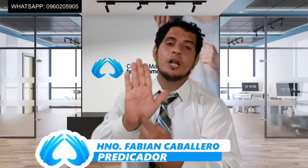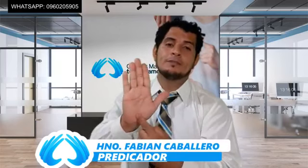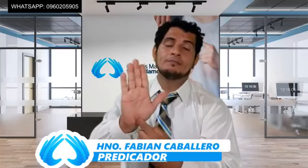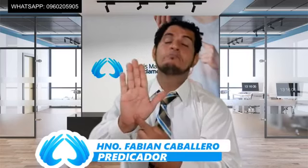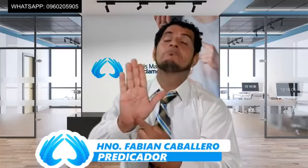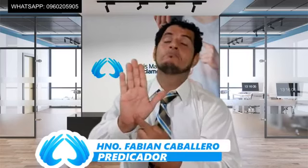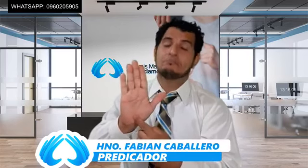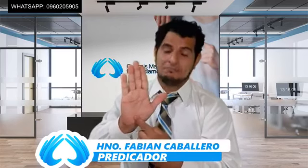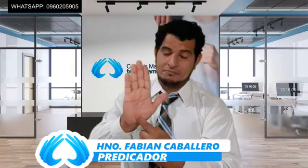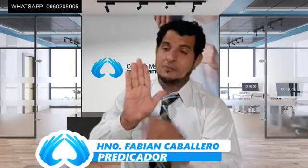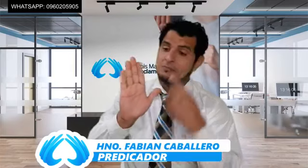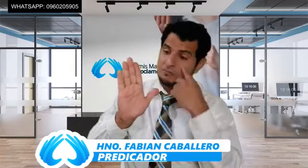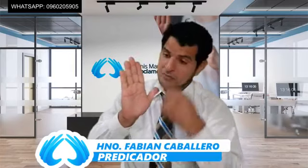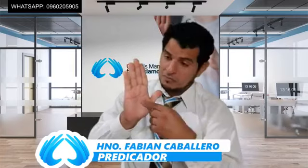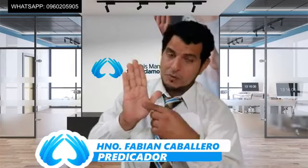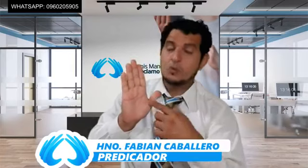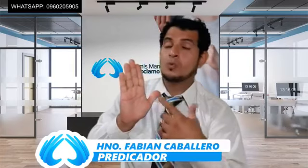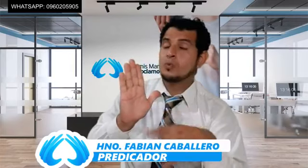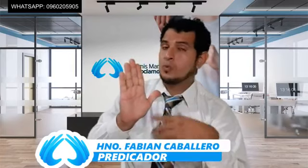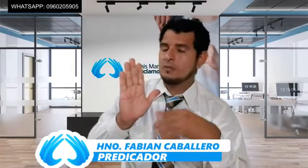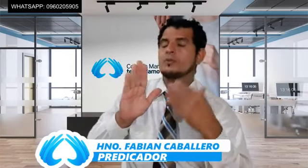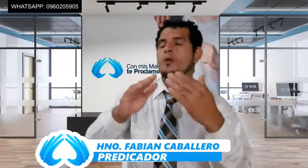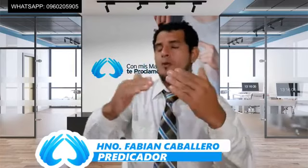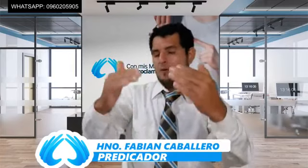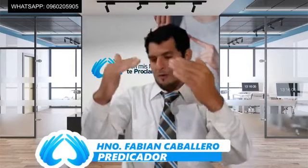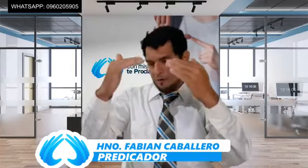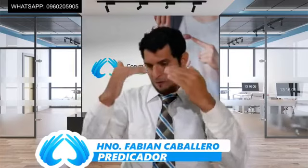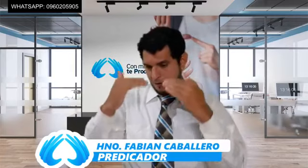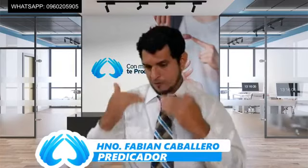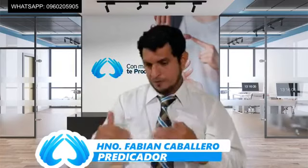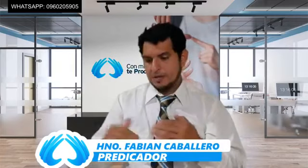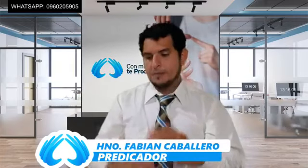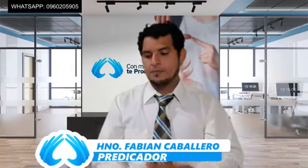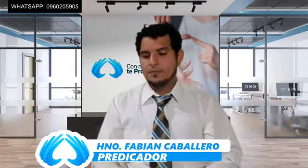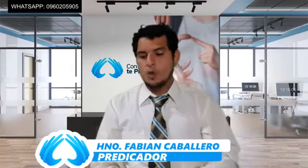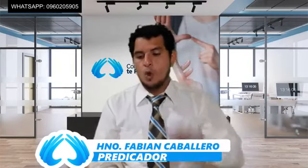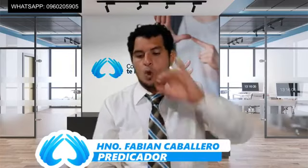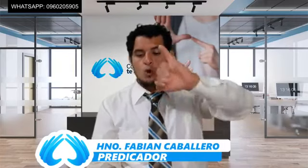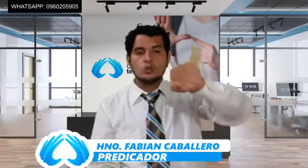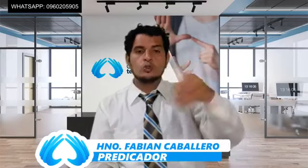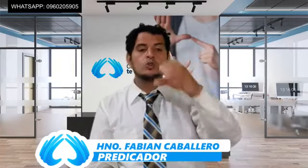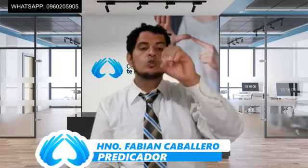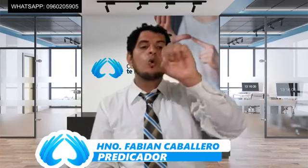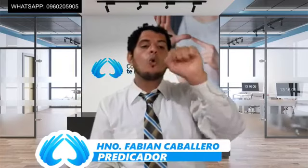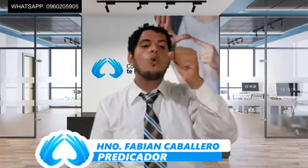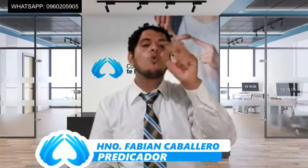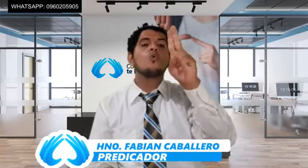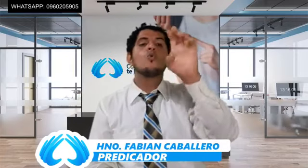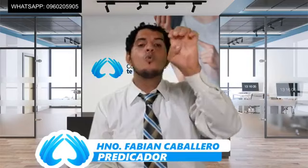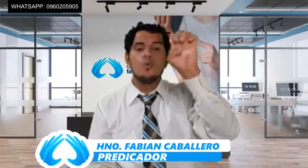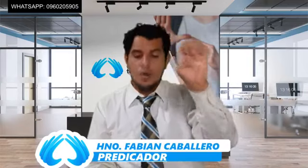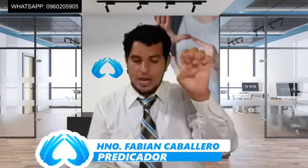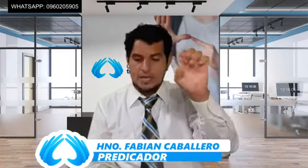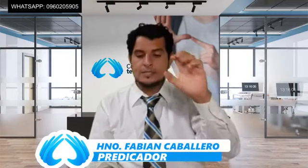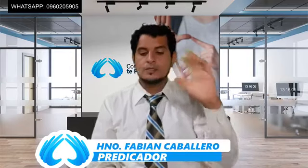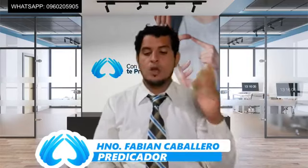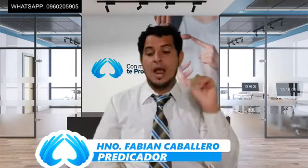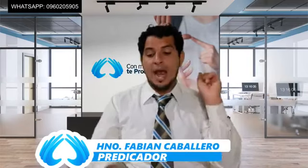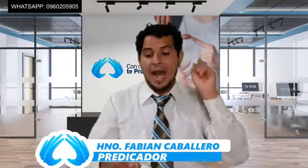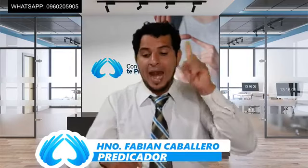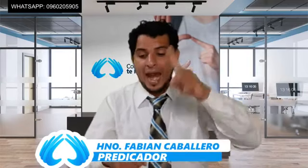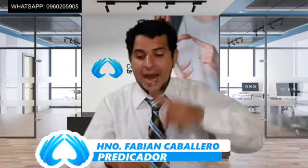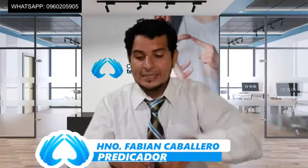Deuteronomio, libros de la ley, recuerden. Es importante que la comunidad sorda aprenda.